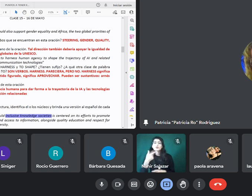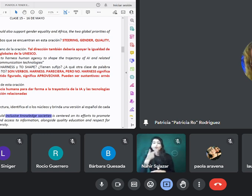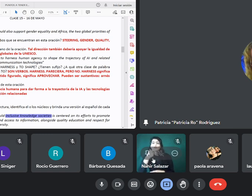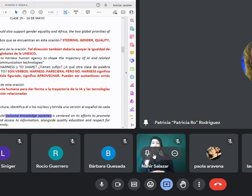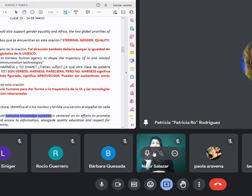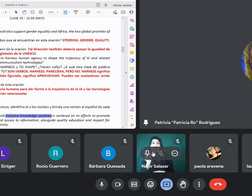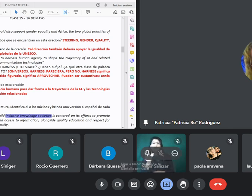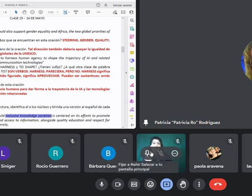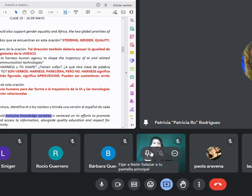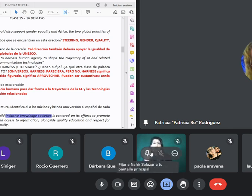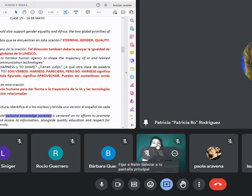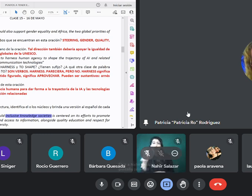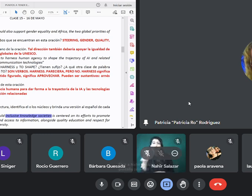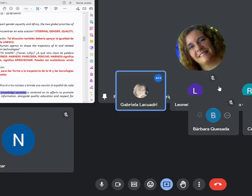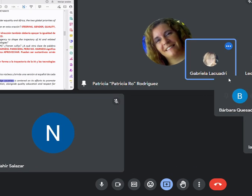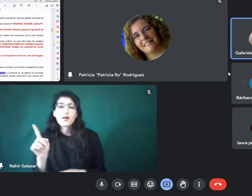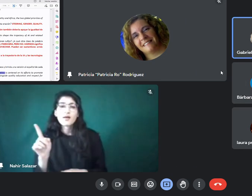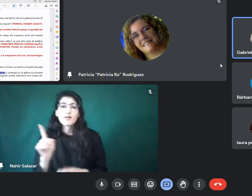Efforts.